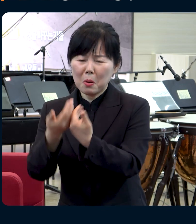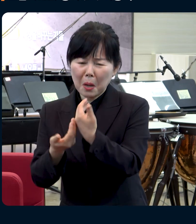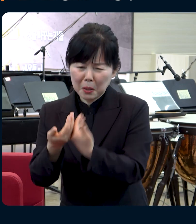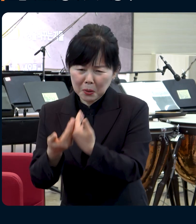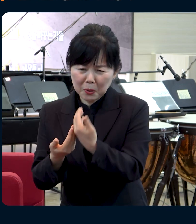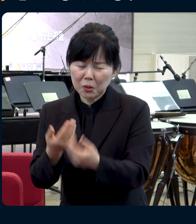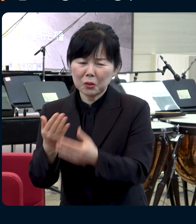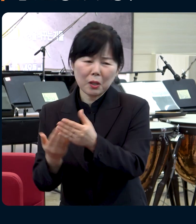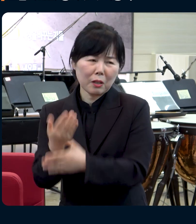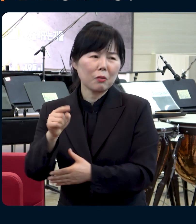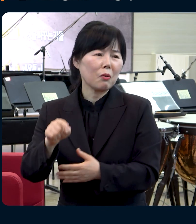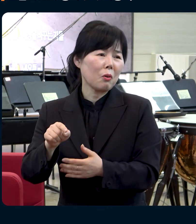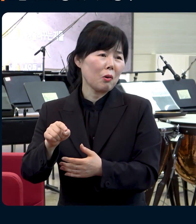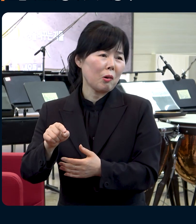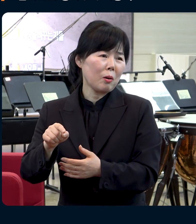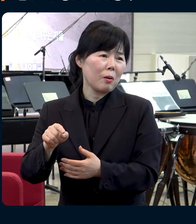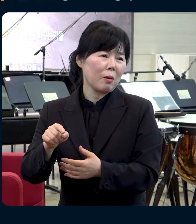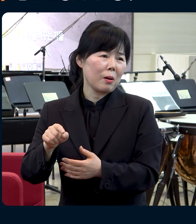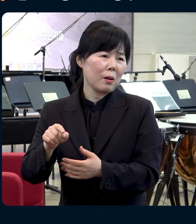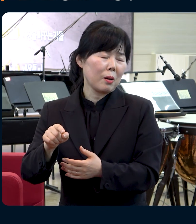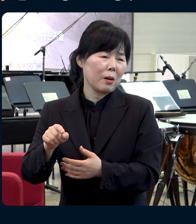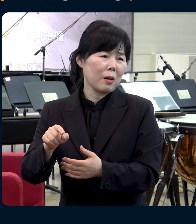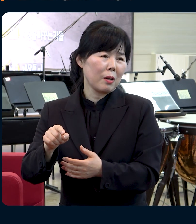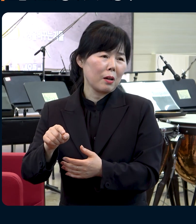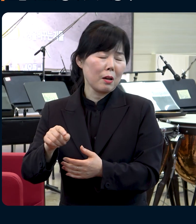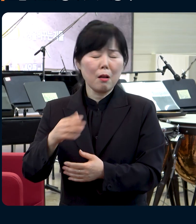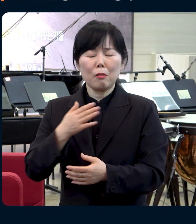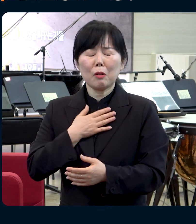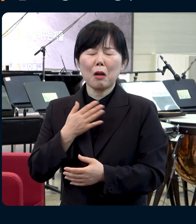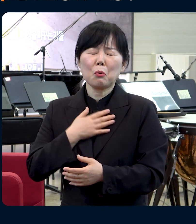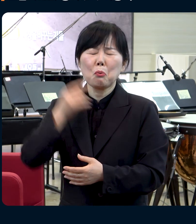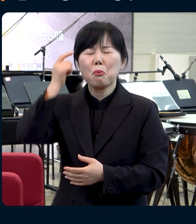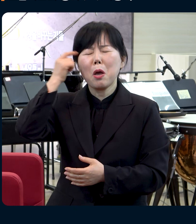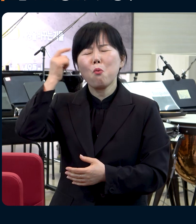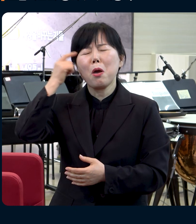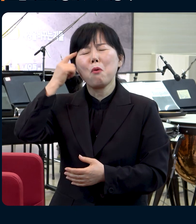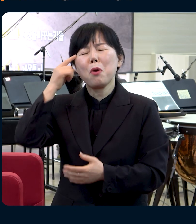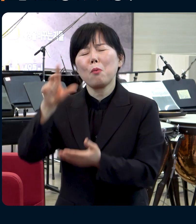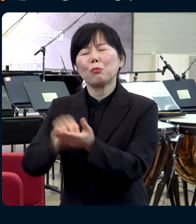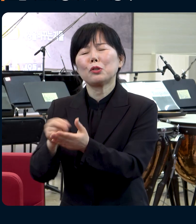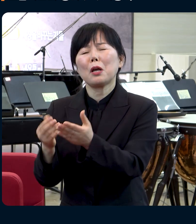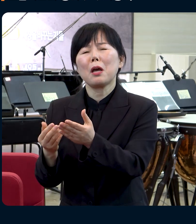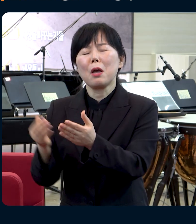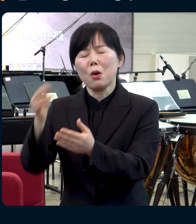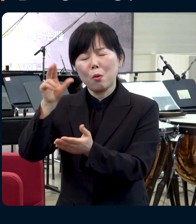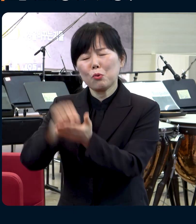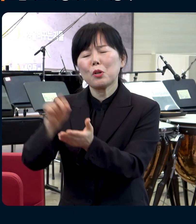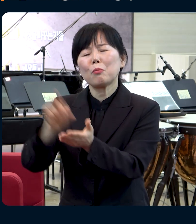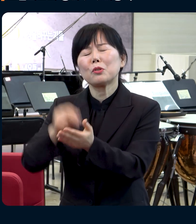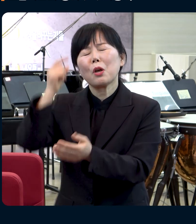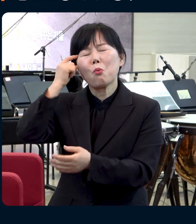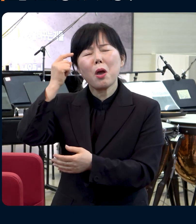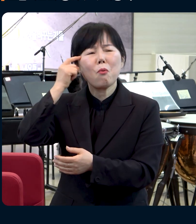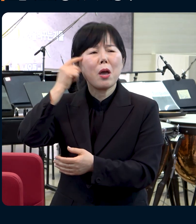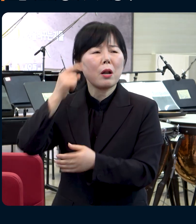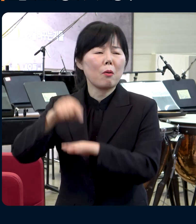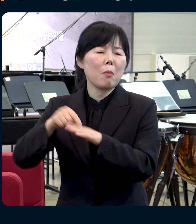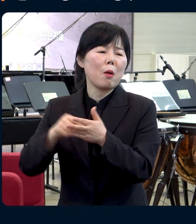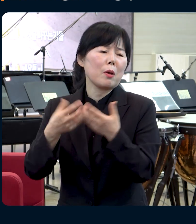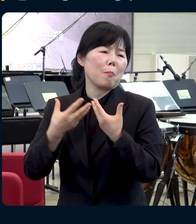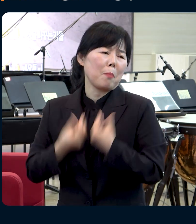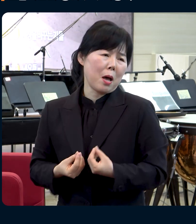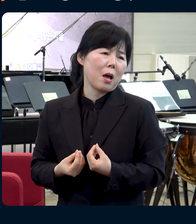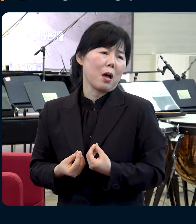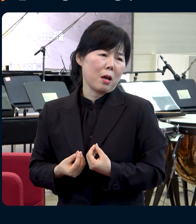생깁니다. 그러면은 왜 내 인생 가운데 이런 일들이 생기는지 우리는 낙심될 때가 있습니다.